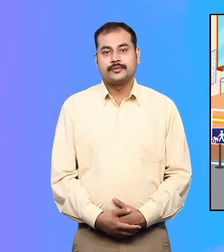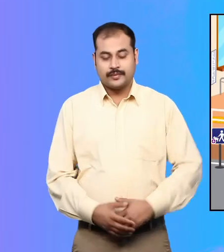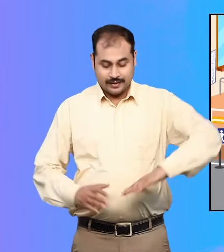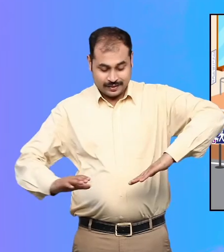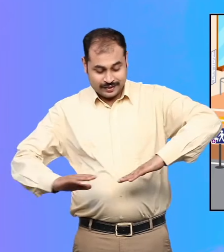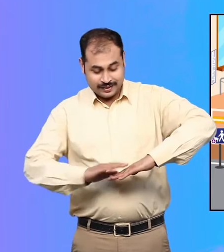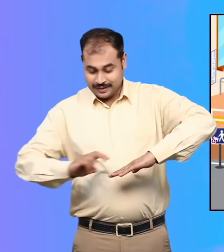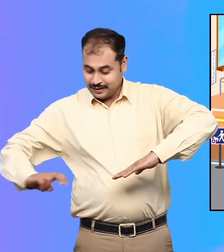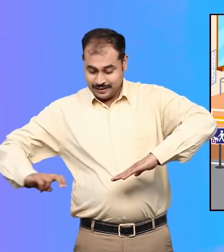रात